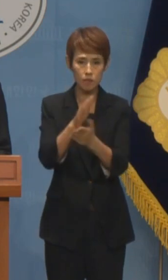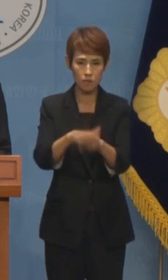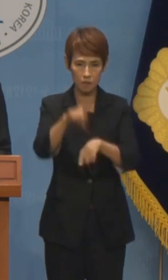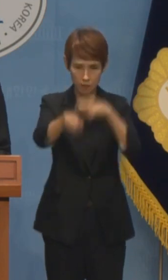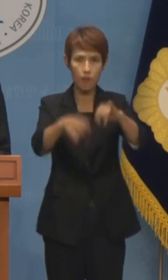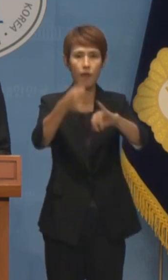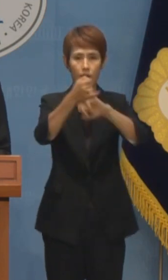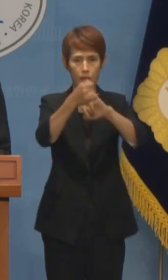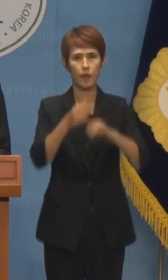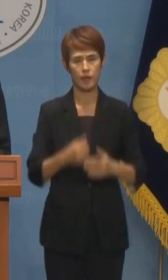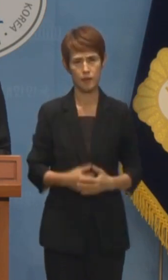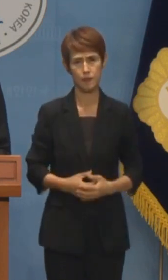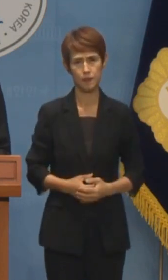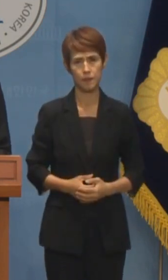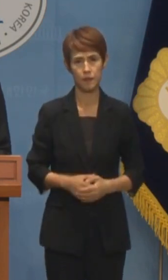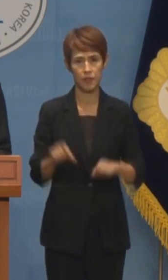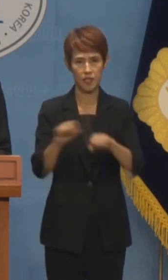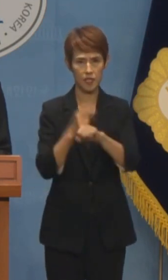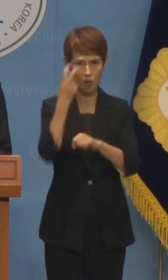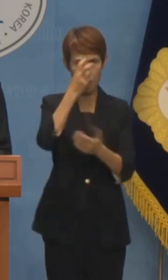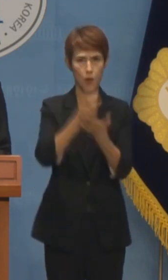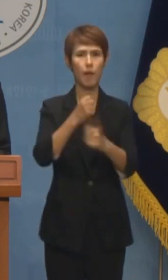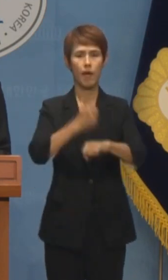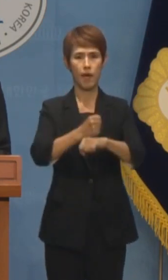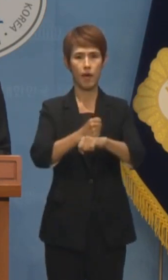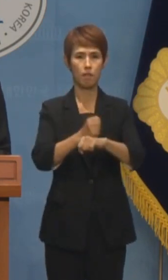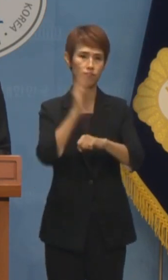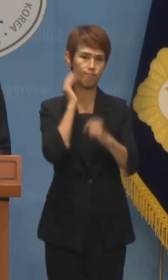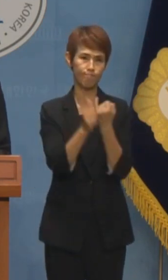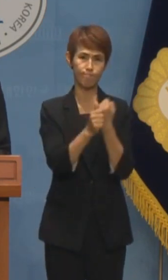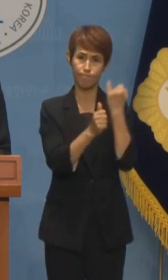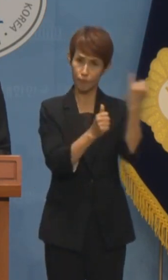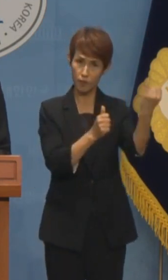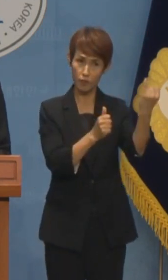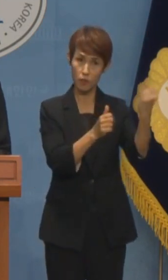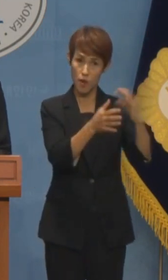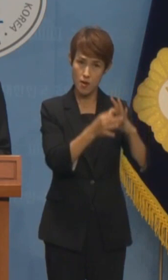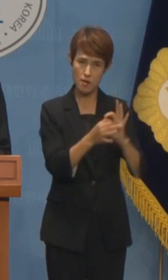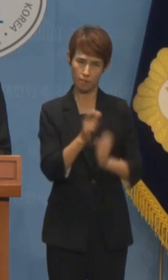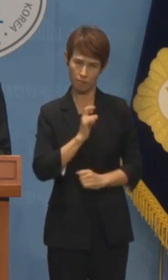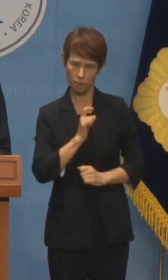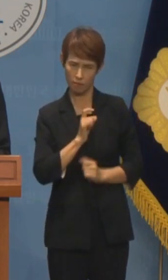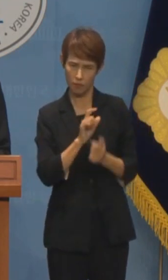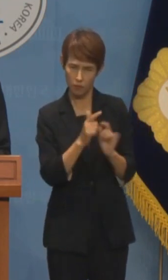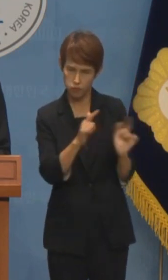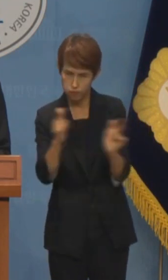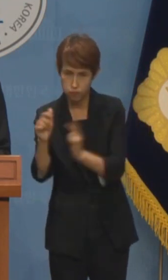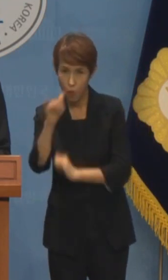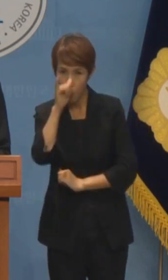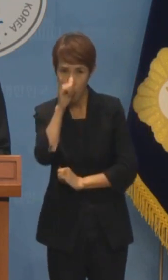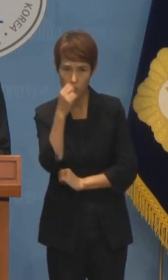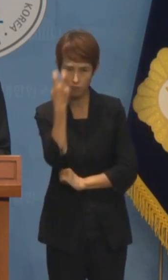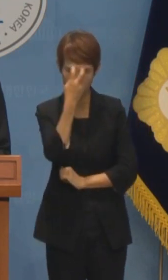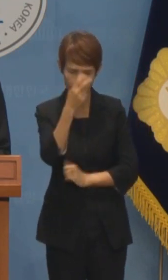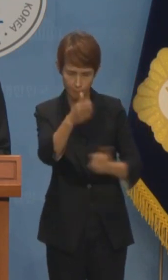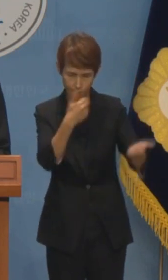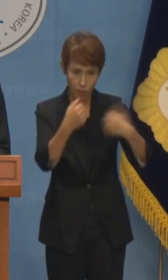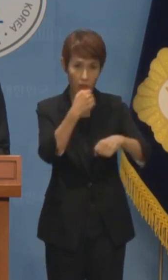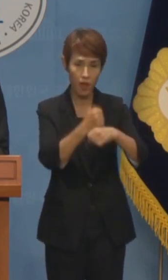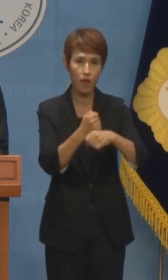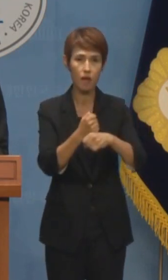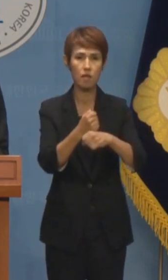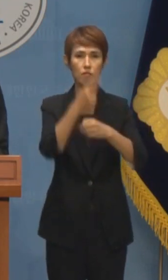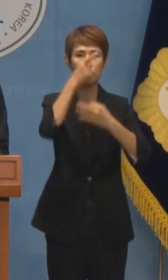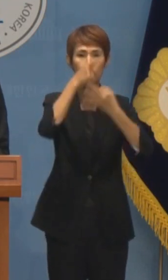실현하겠습니다. 특검을 통해 김건희 여사에 대한 각종 의혹을 철저히 규명해 윤석열